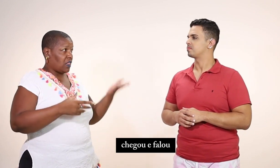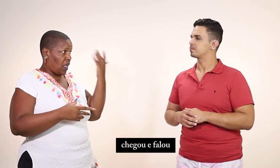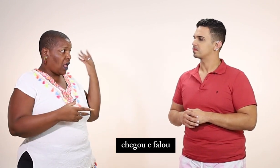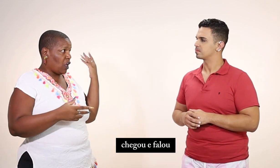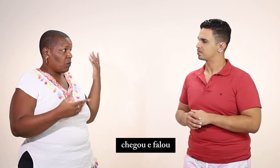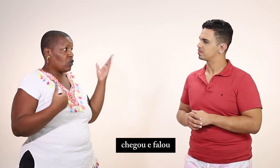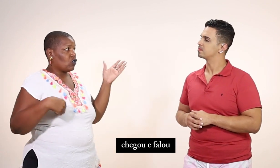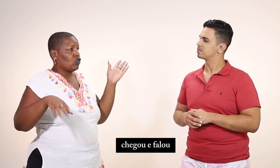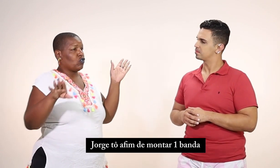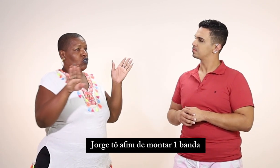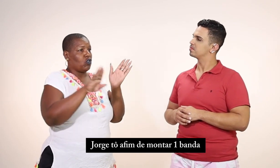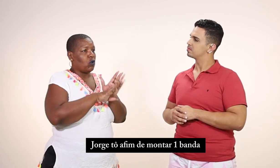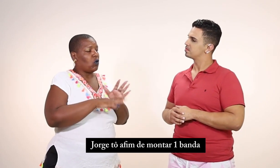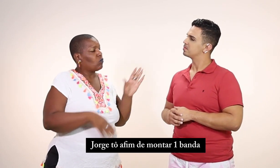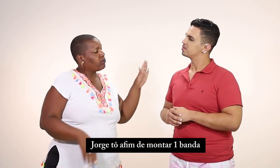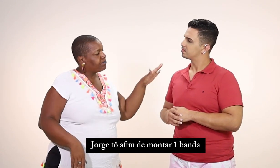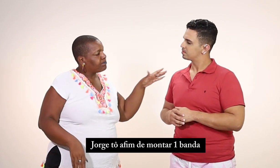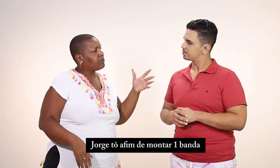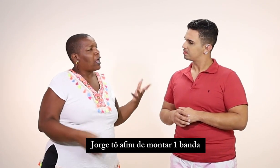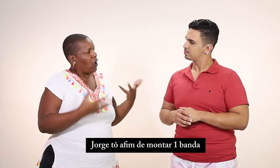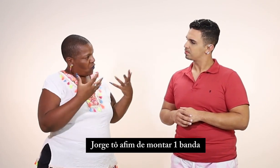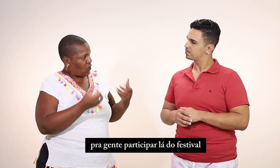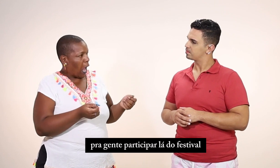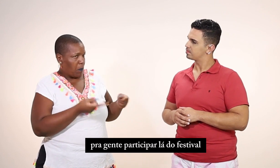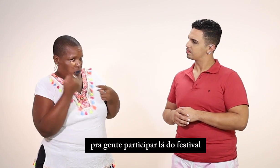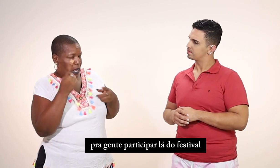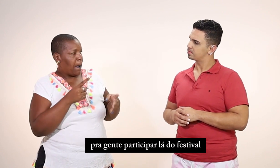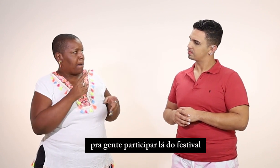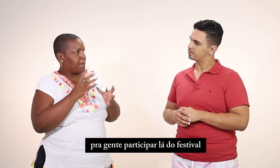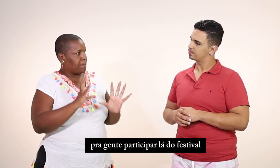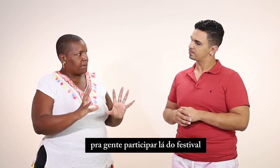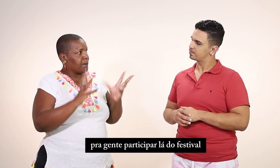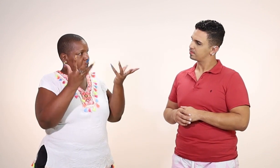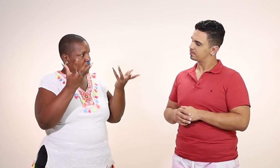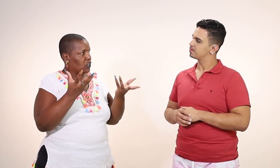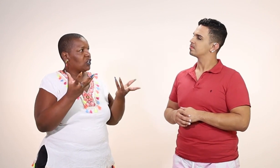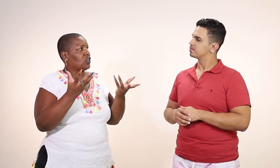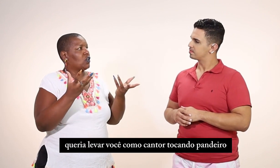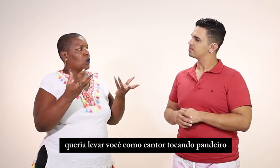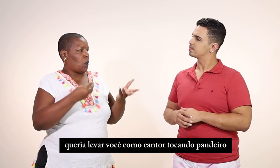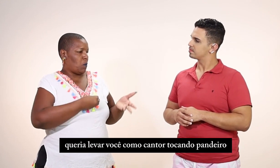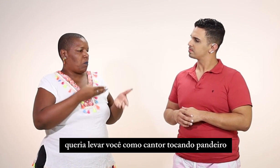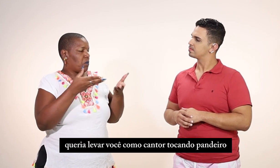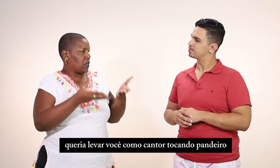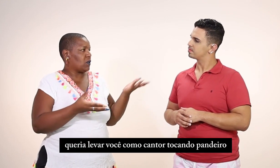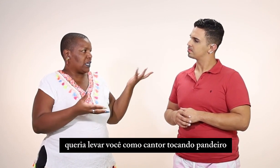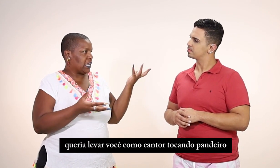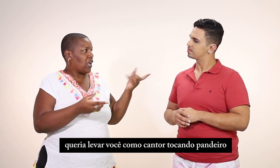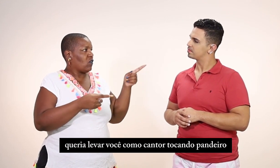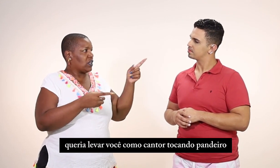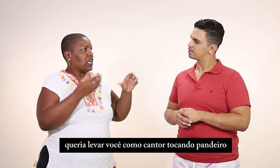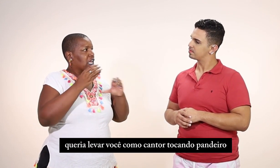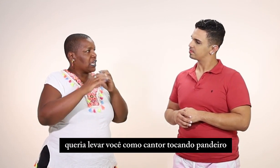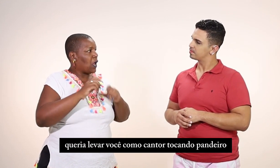e falou: Jorge, tô a fim de montar uma banda para a gente participar lá do festival, queria levar você como cantor, tocando